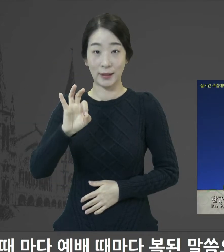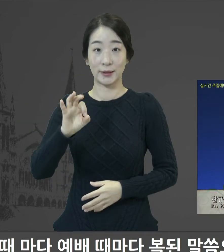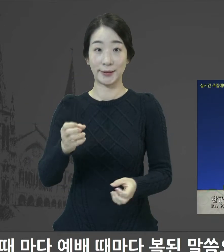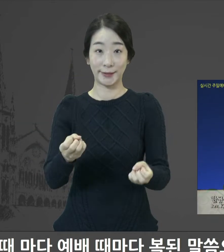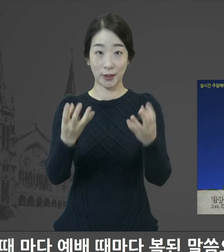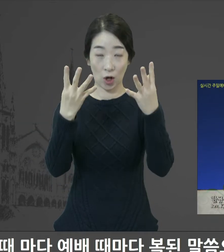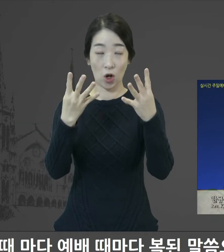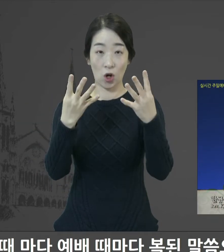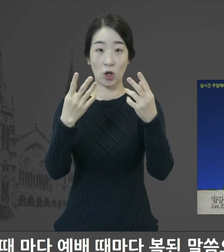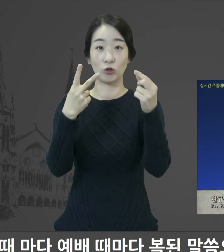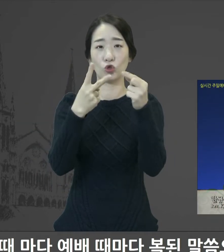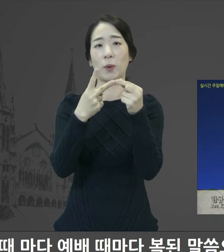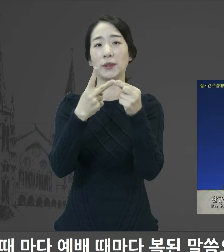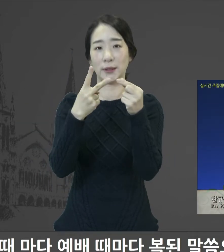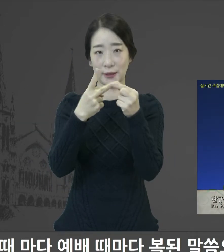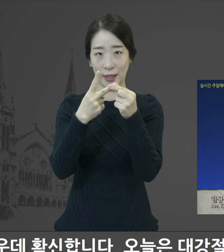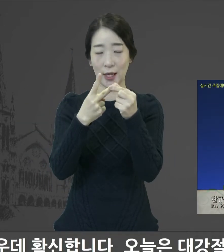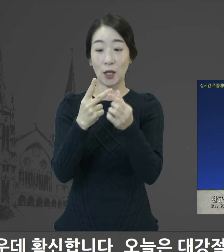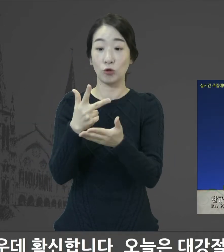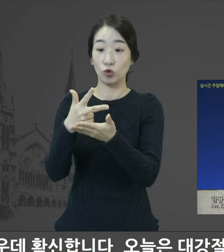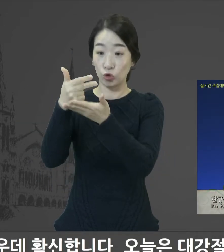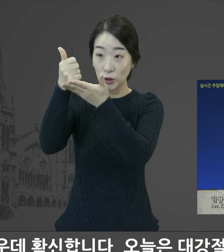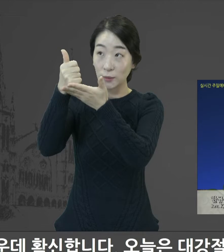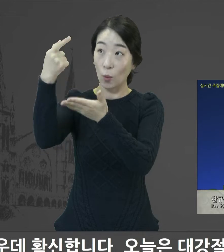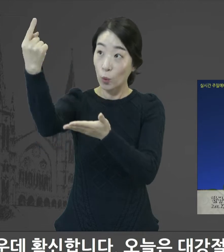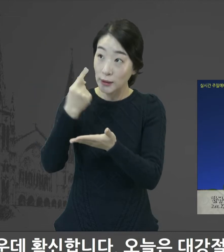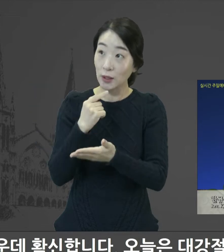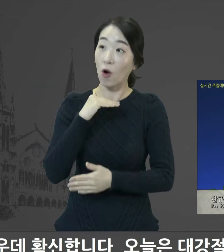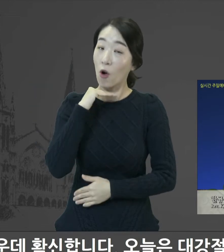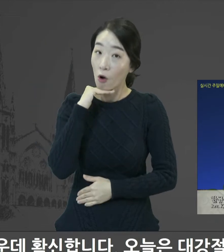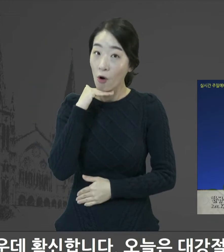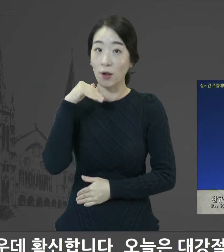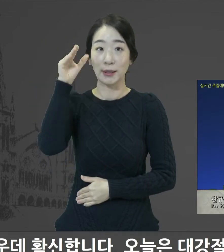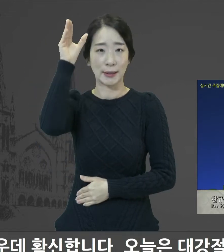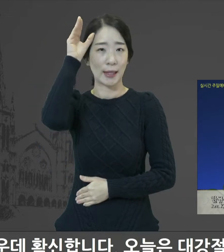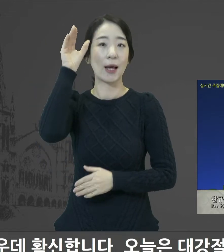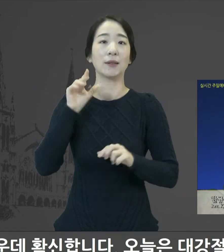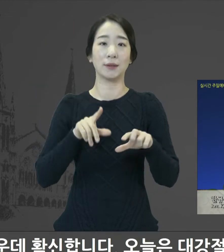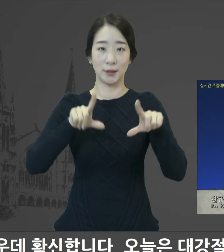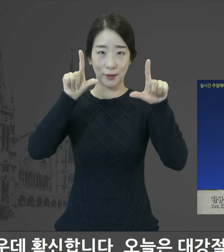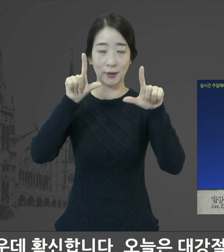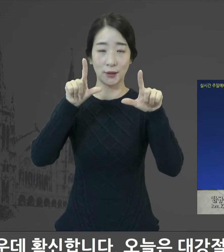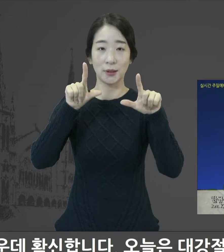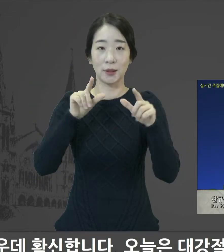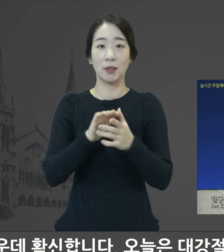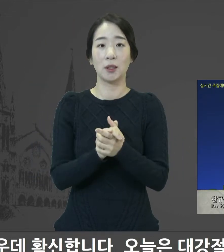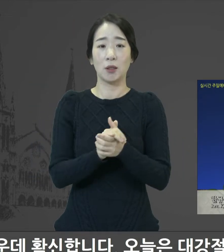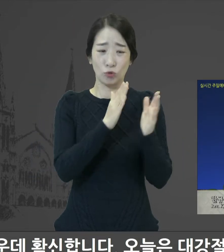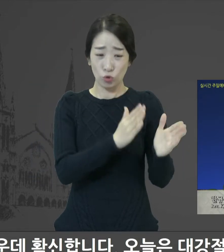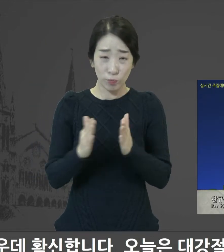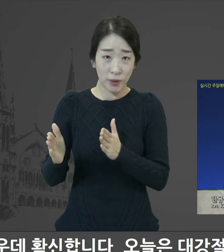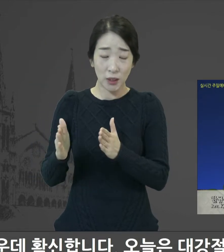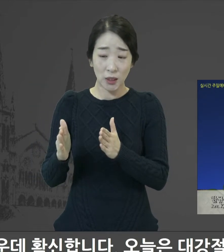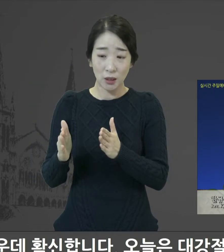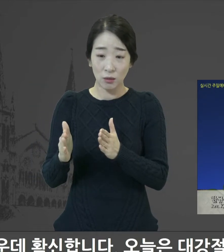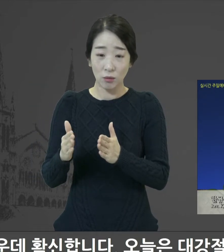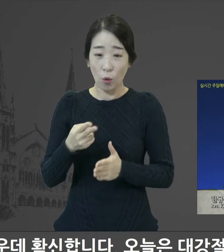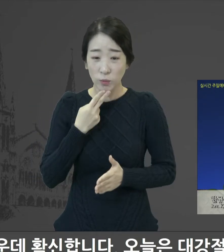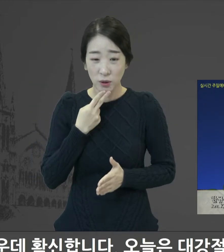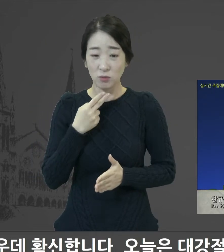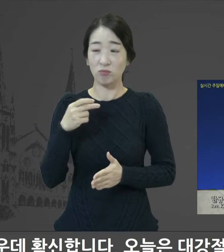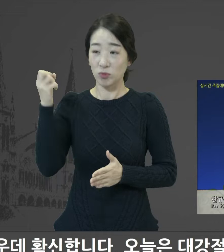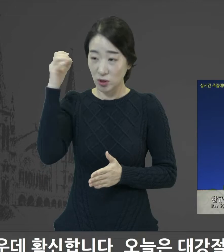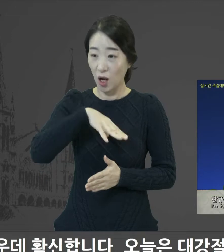오심을 기대하는, 준비하는 기간입니다. 예수님의 탄생은 준비 없이 맞을 수 없는